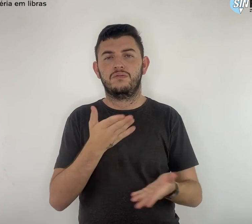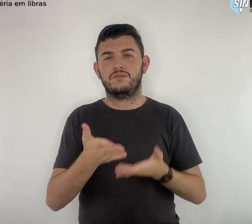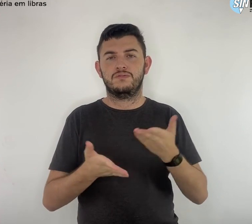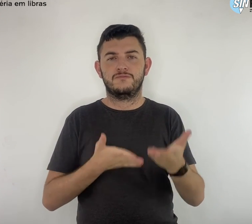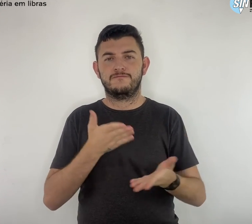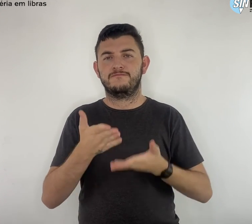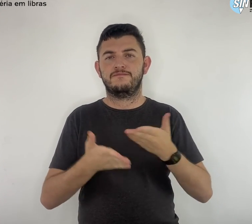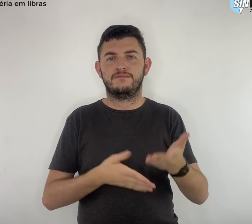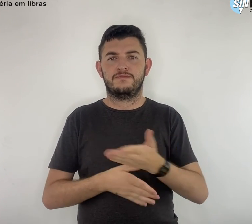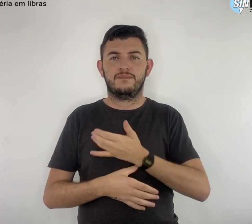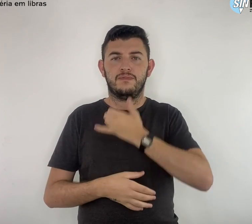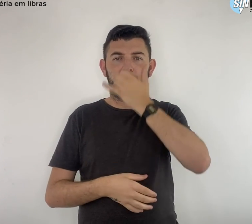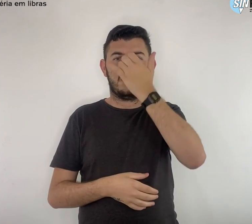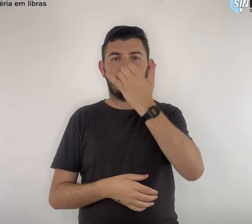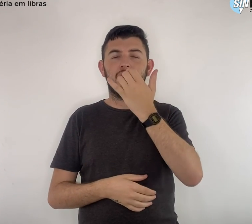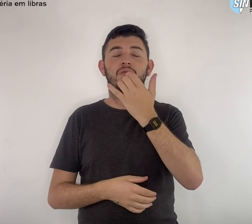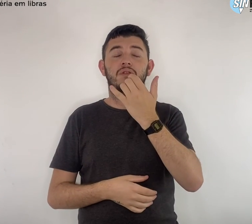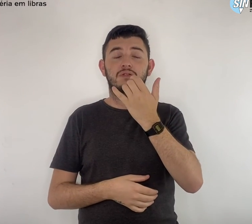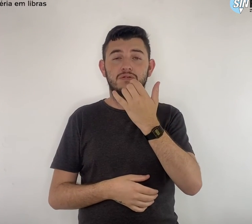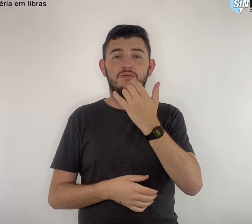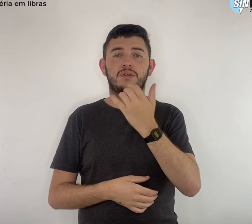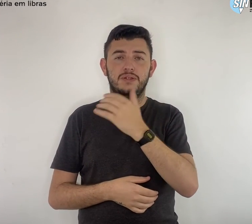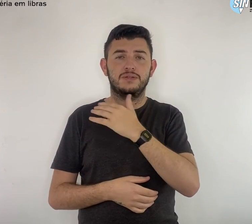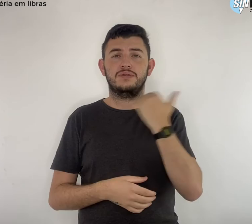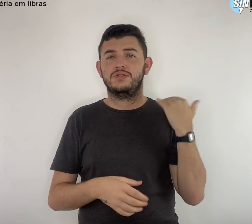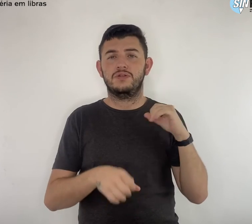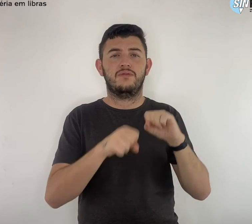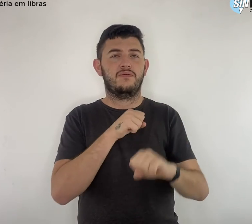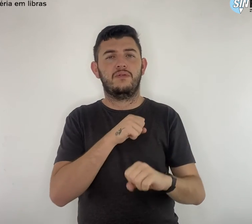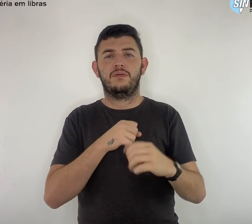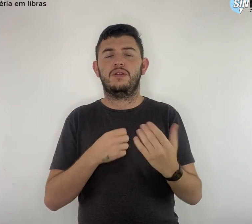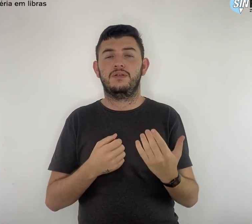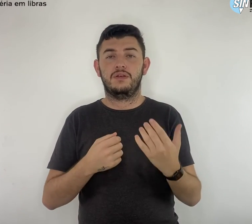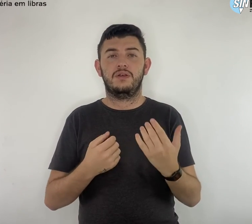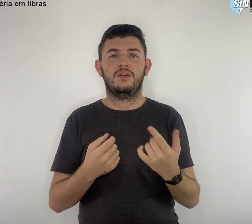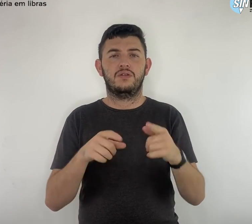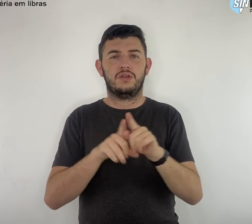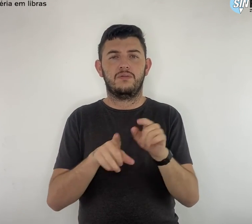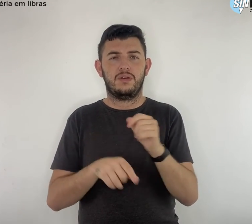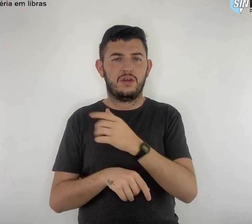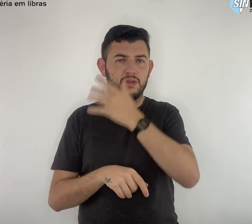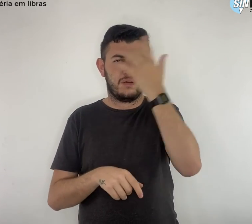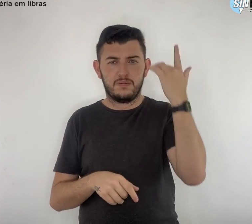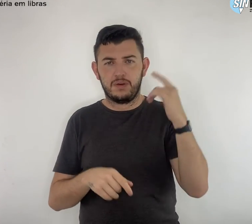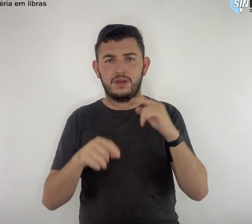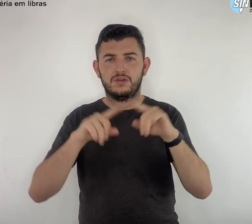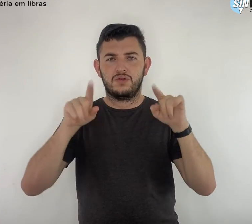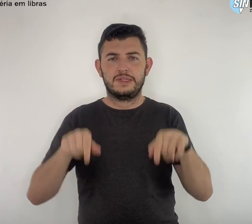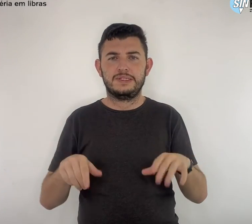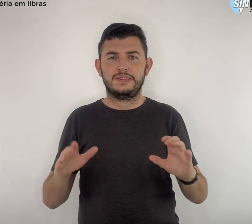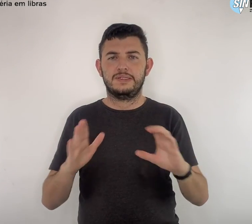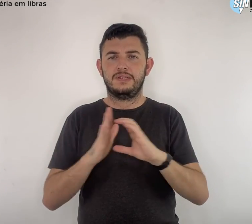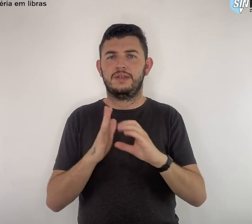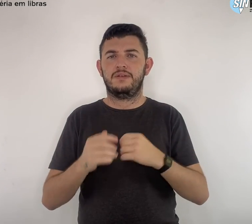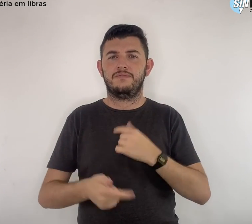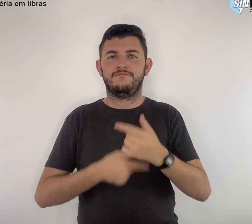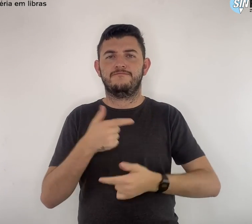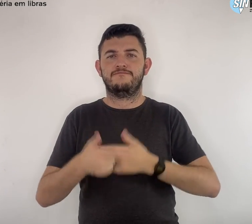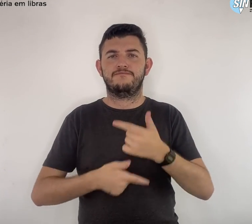ao processo de acolhimento às vítimas de feminicídio. E para os servidores